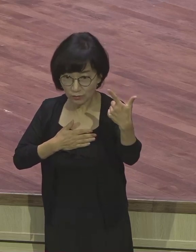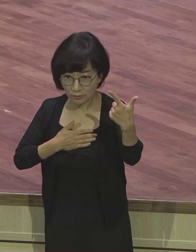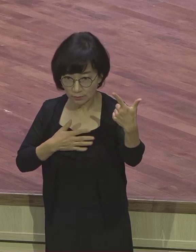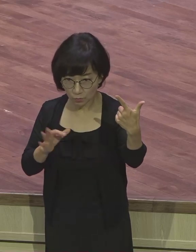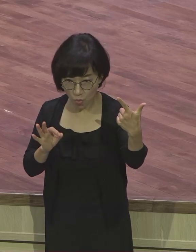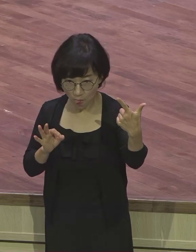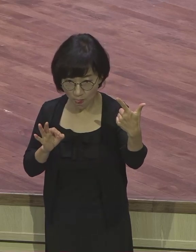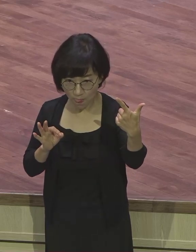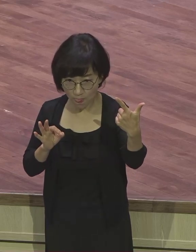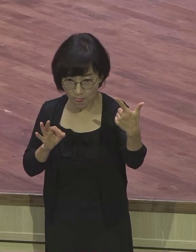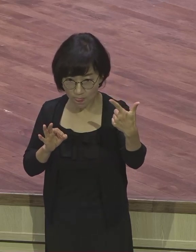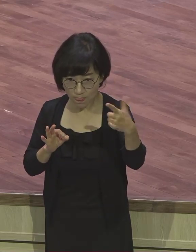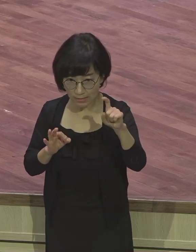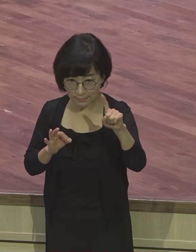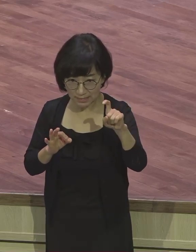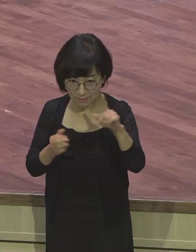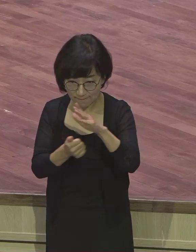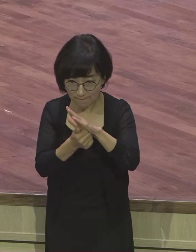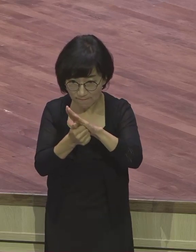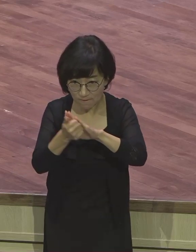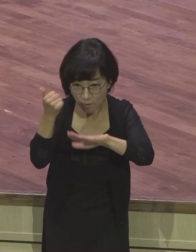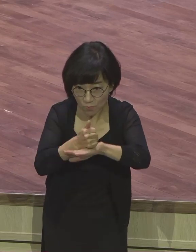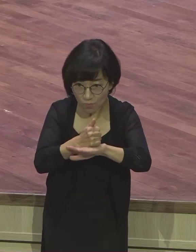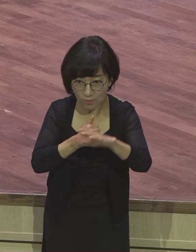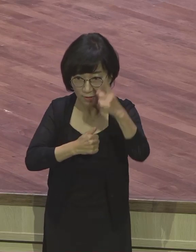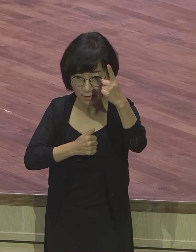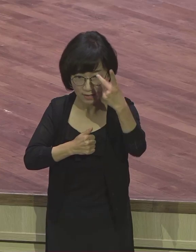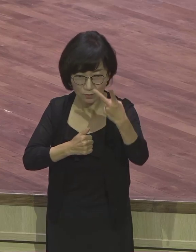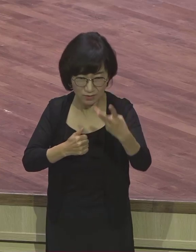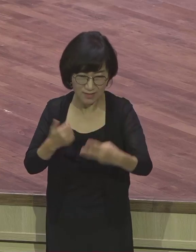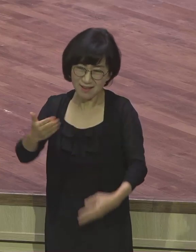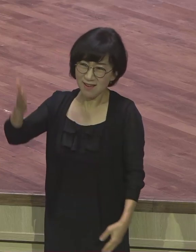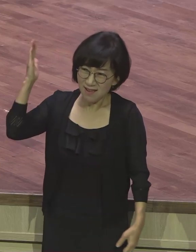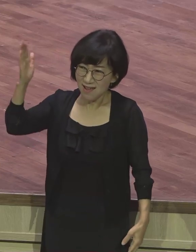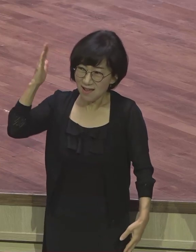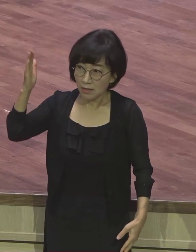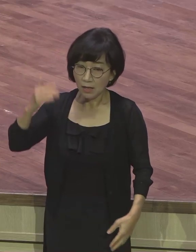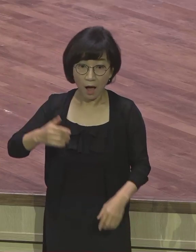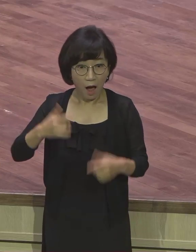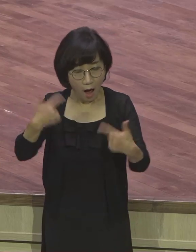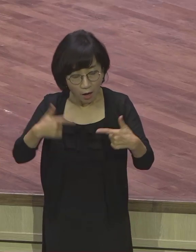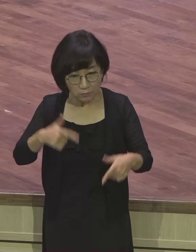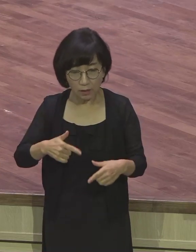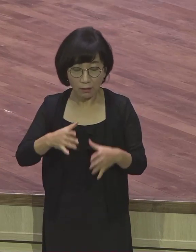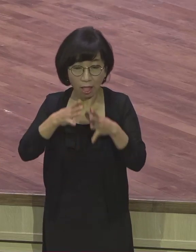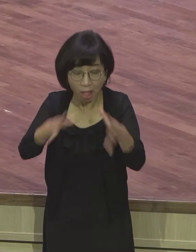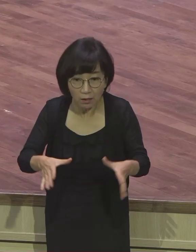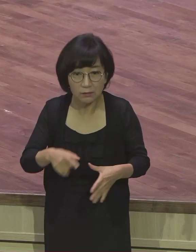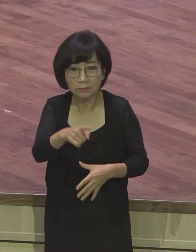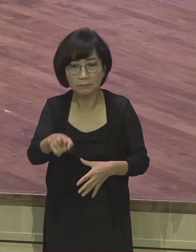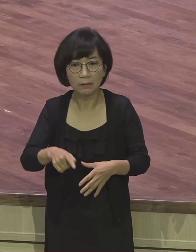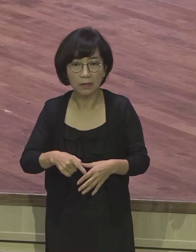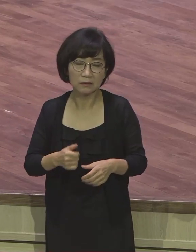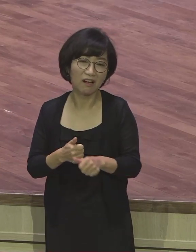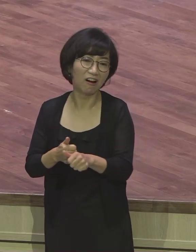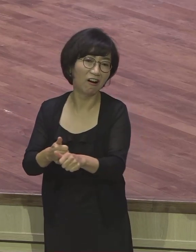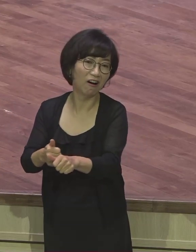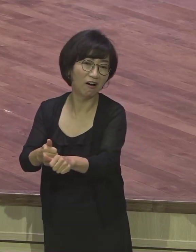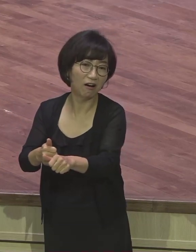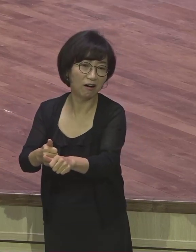중심, 창세기 15장 성경 중심. 그렇게도 말을 많이 했는데 다 걸려들어요. 나 중심.